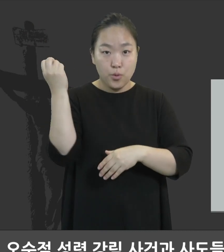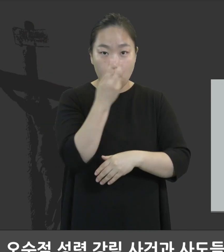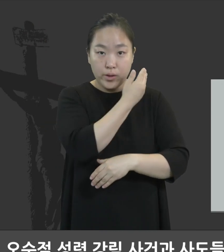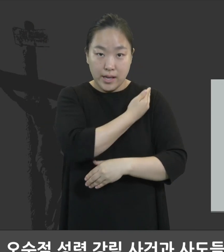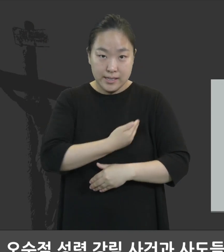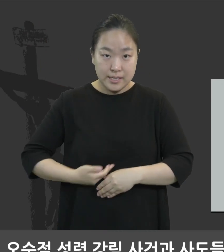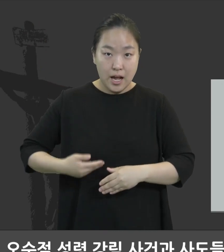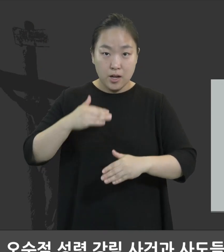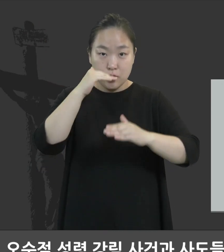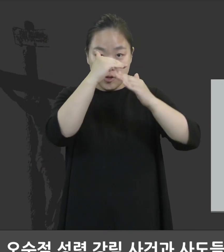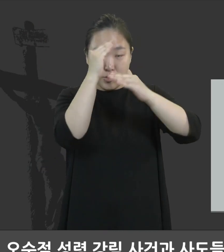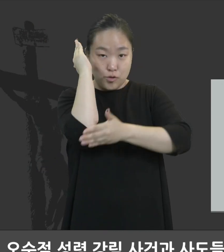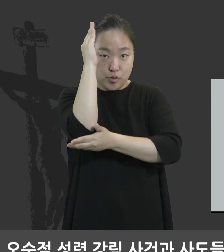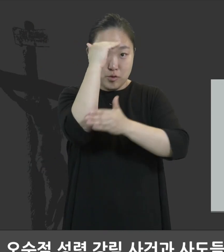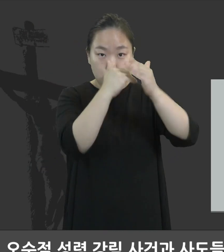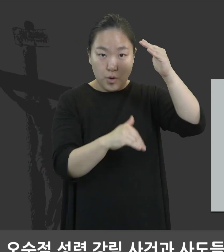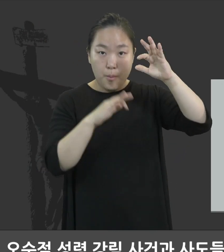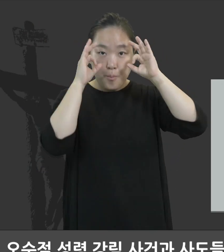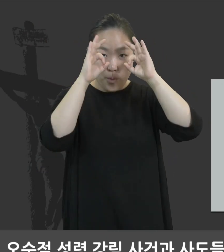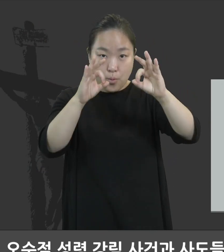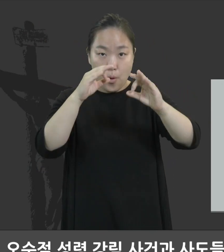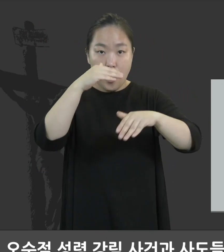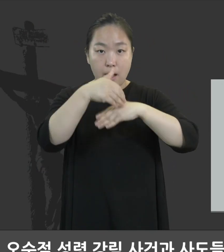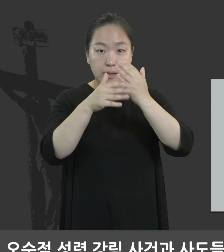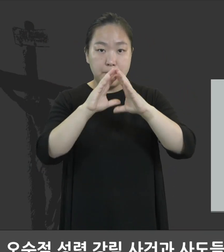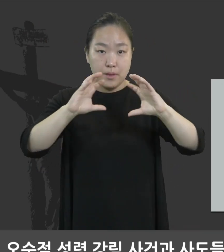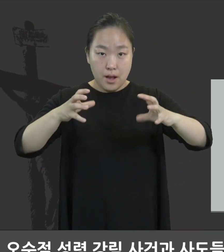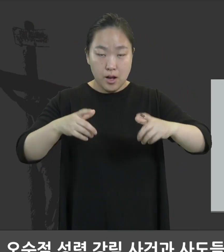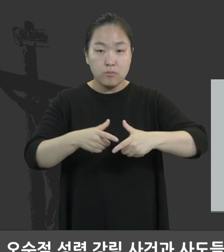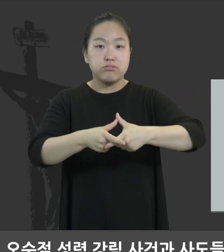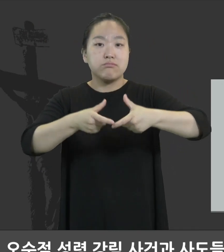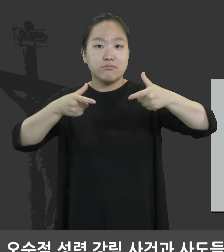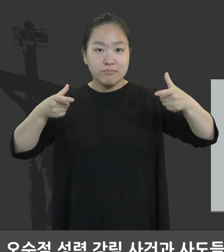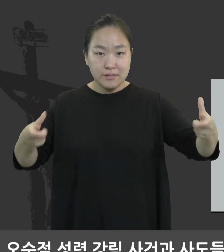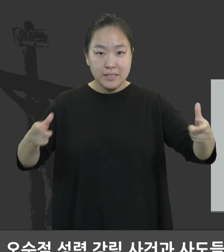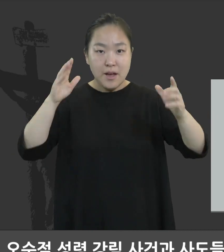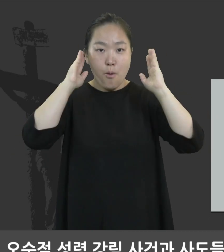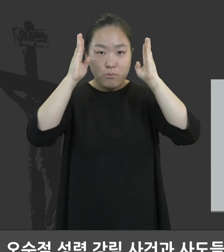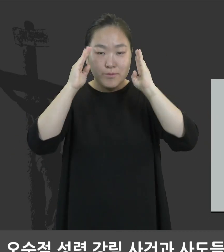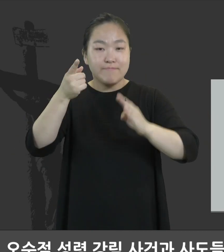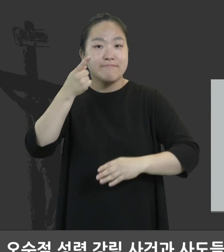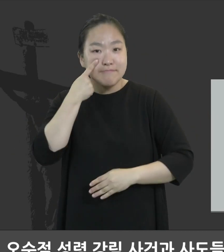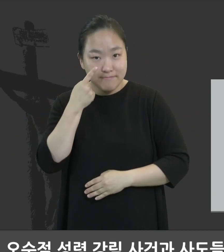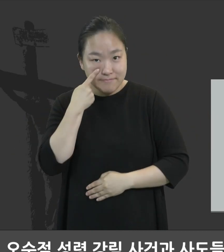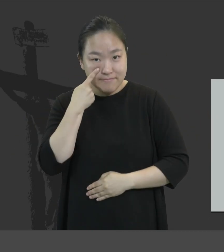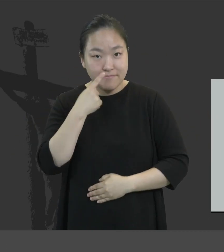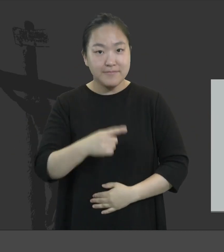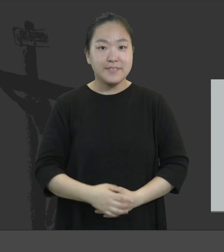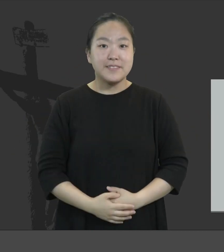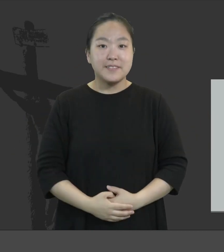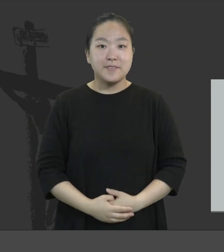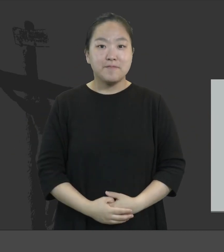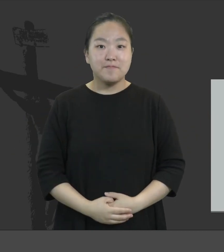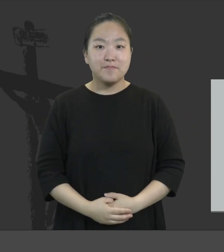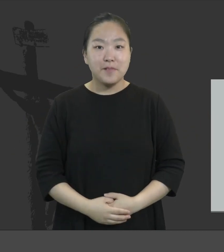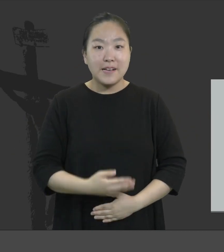내용을 중심으로 사도행전에서 하나님 나라가 확장되어가는 과정을 살펴보겠습니다.